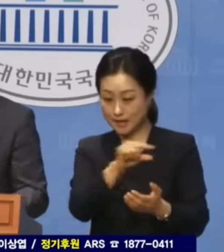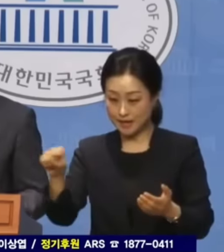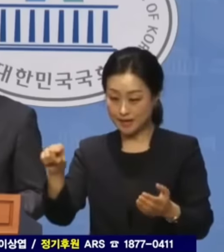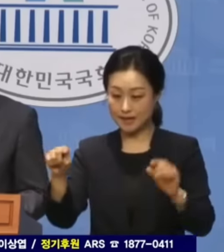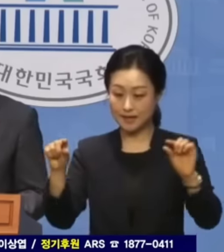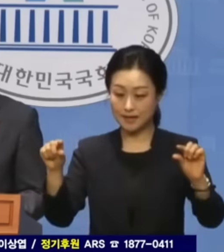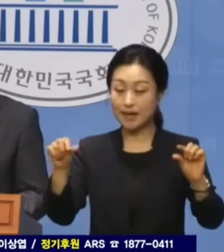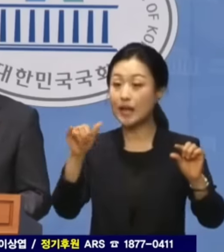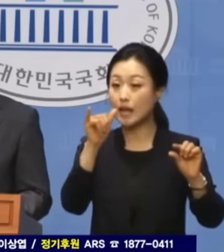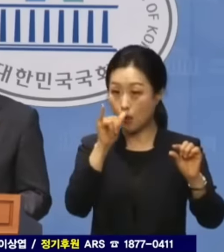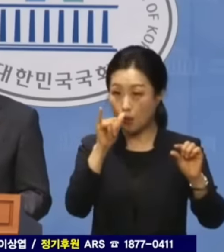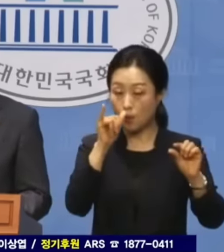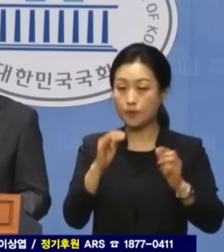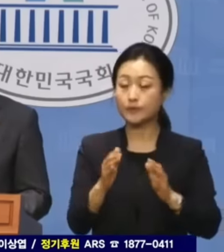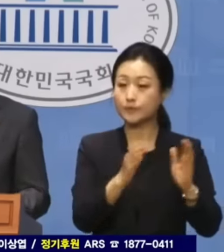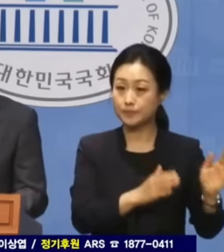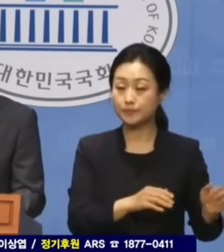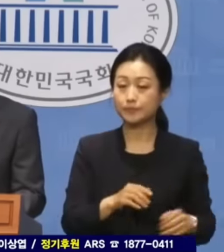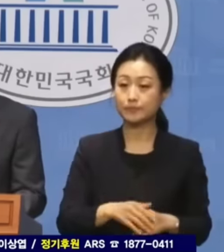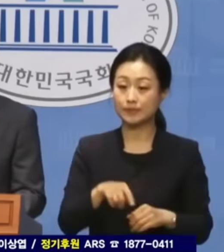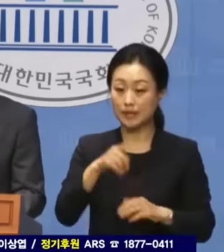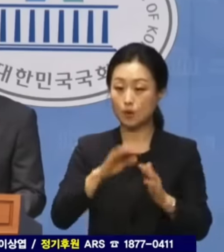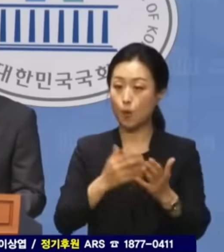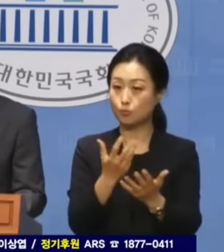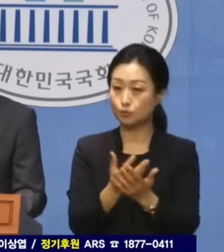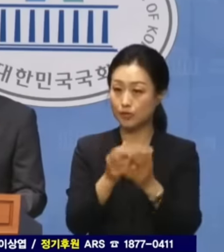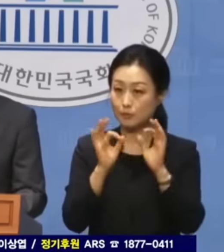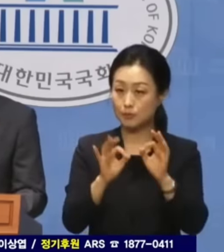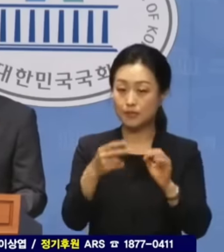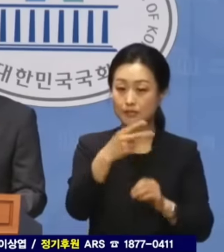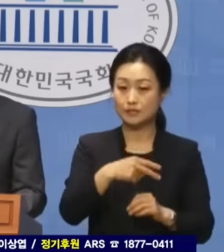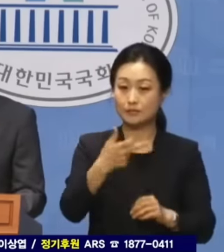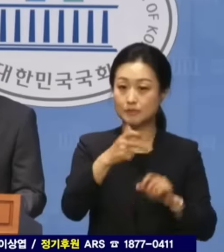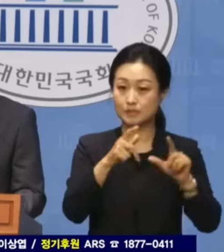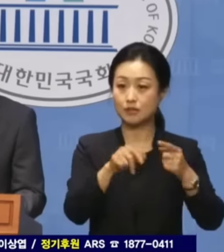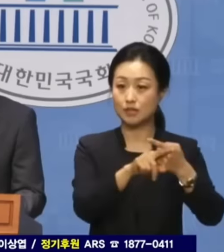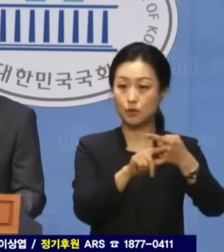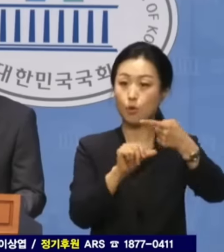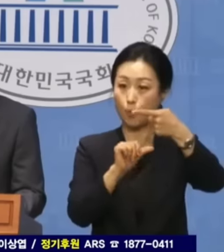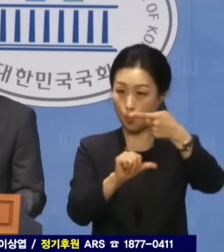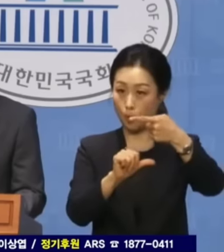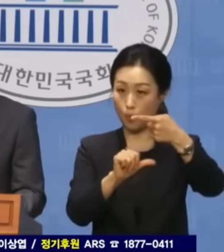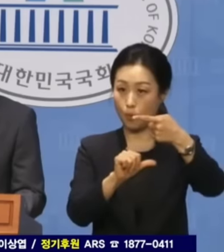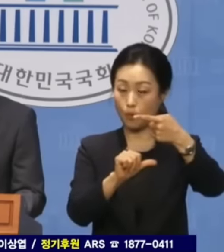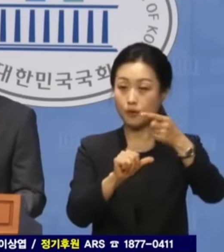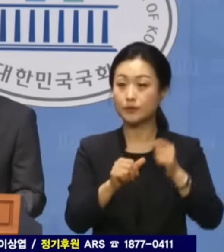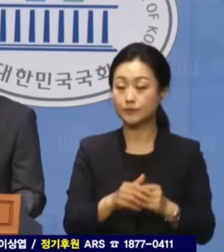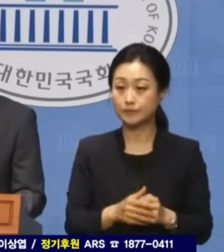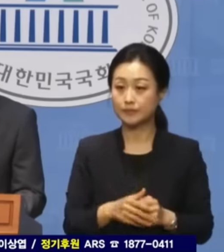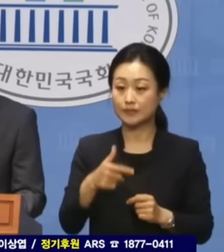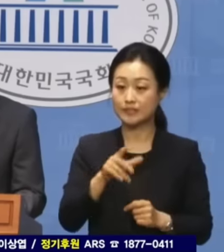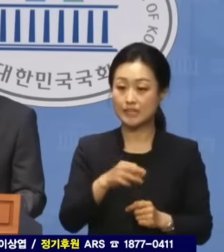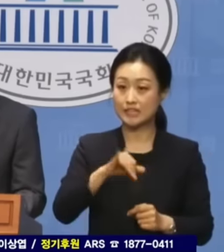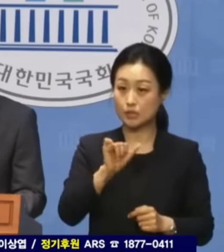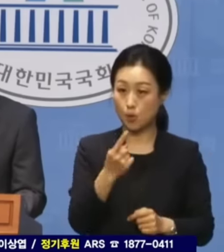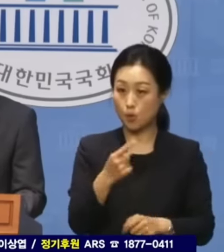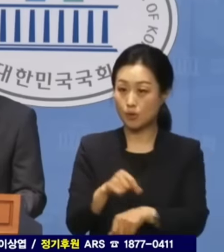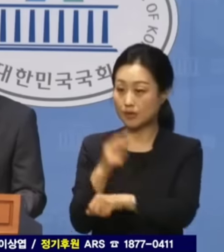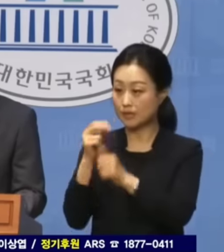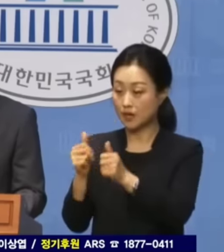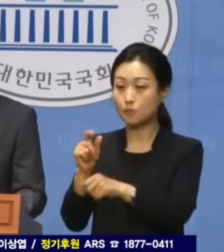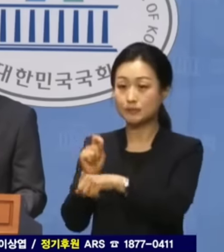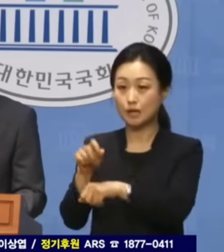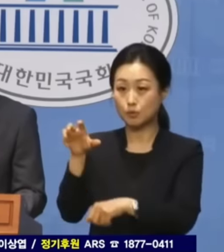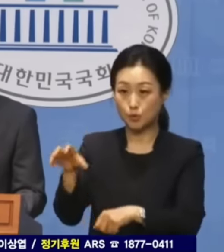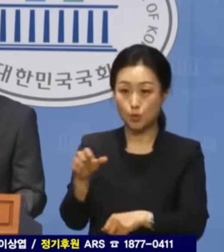있고 같은 시기 다른 공문에서도 2017년 1월 5일 장시호 씨가 특검